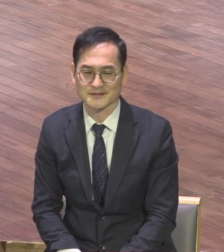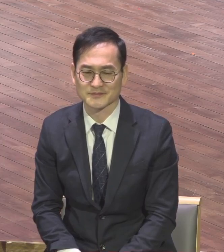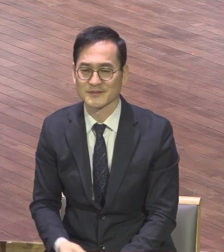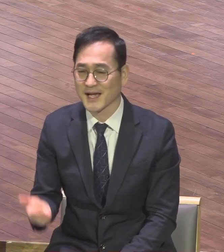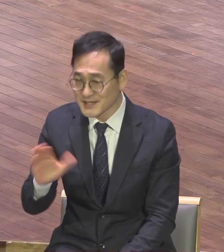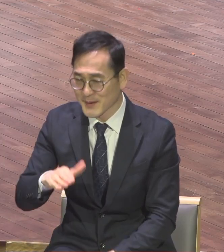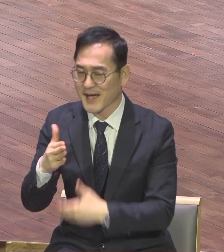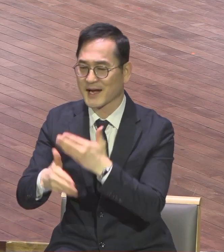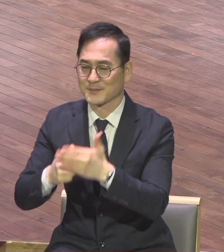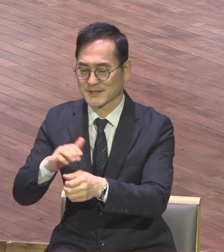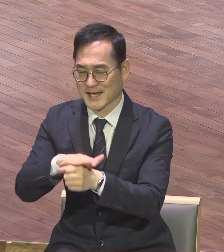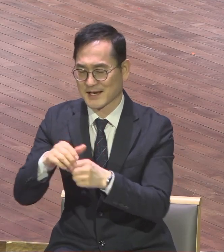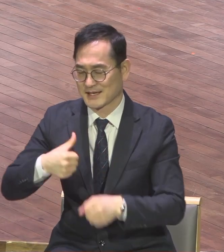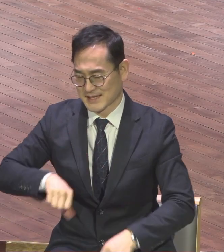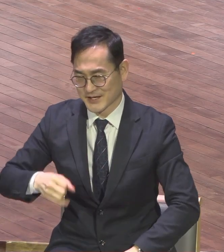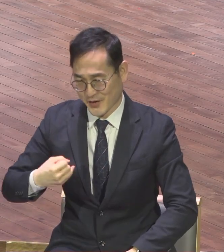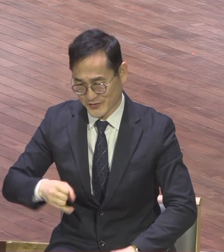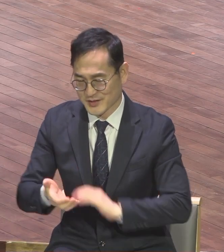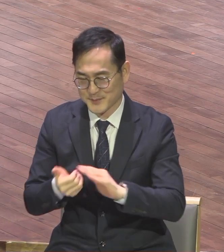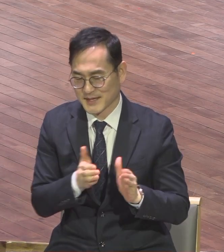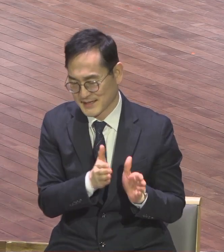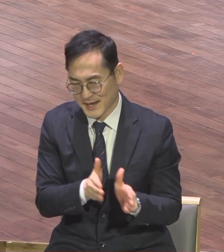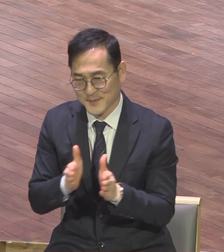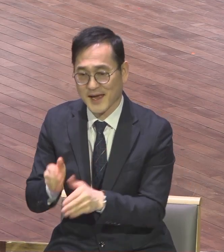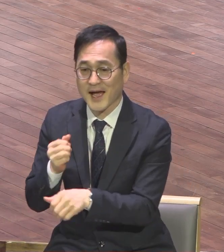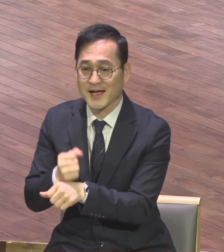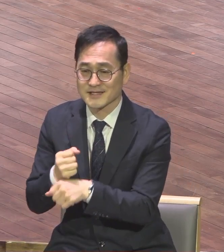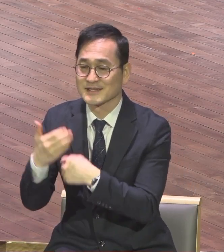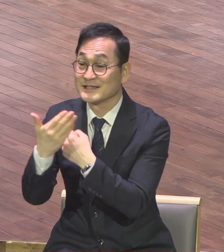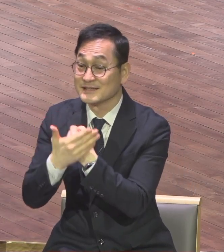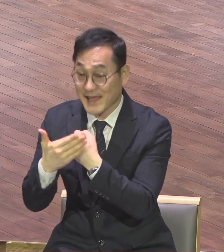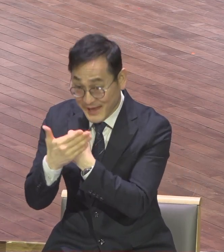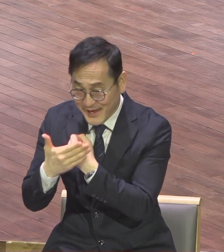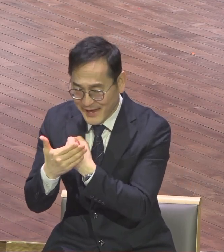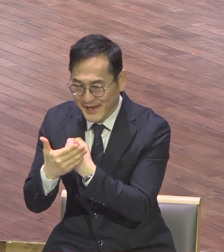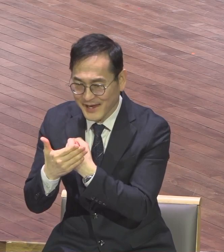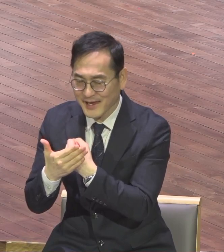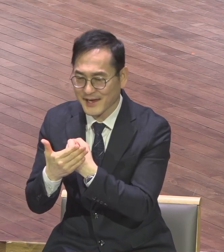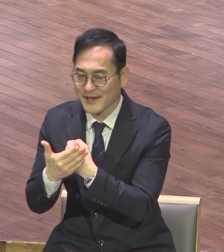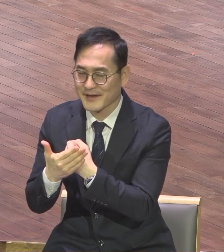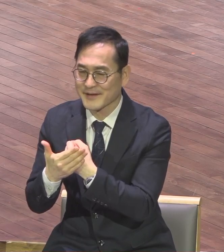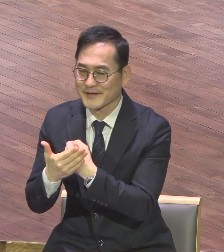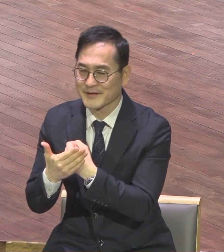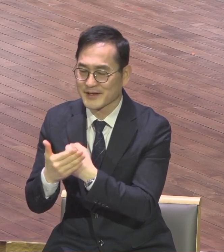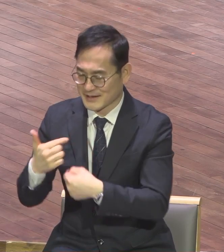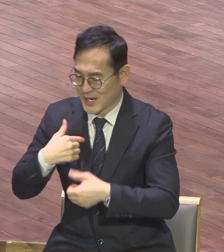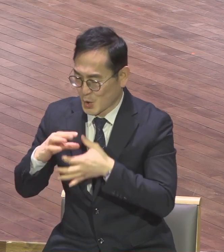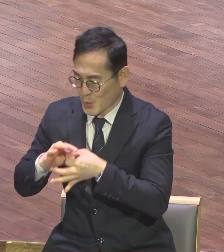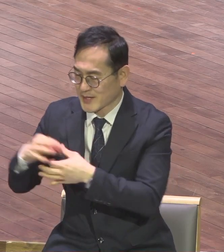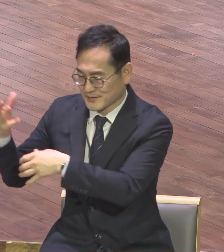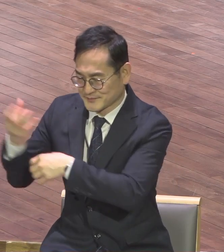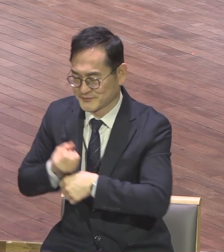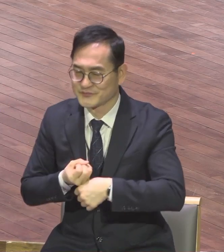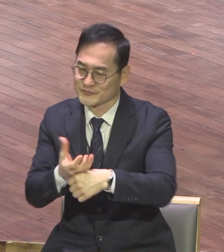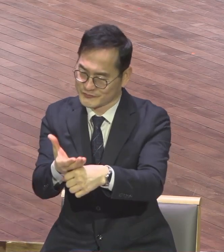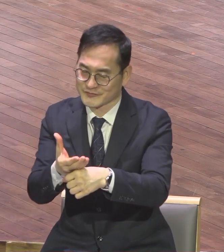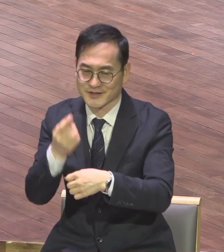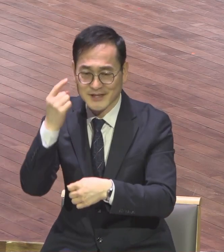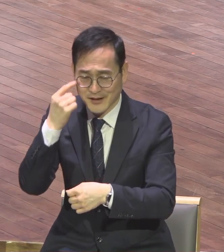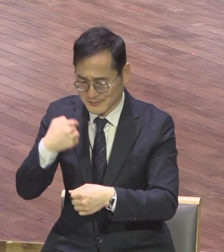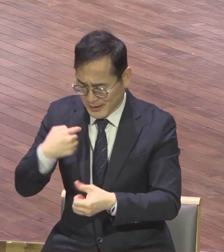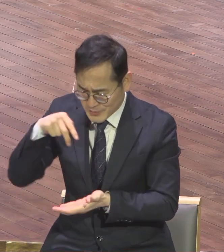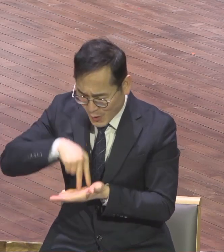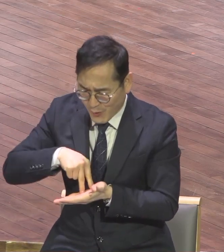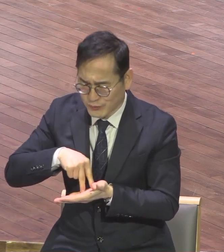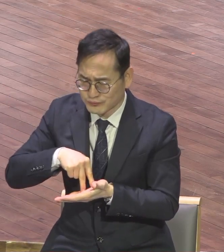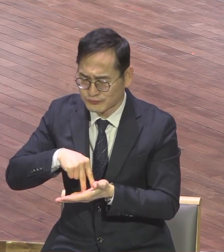하나님이 사랑하는 자녀들에게 예비하신 은혜를 필요한 말씀을 통해 주시기 때문에 누가 강단에 서 있든지